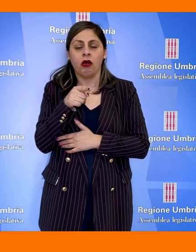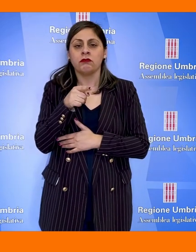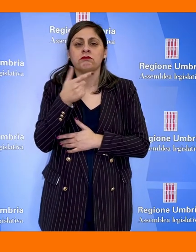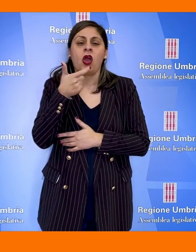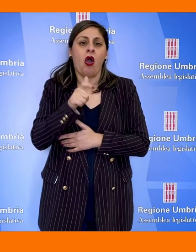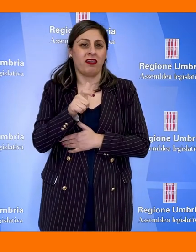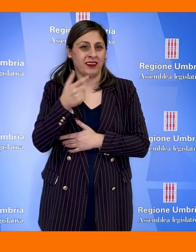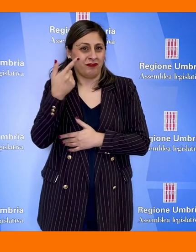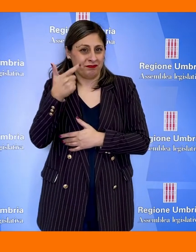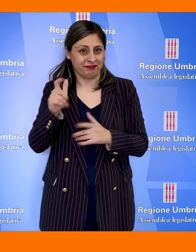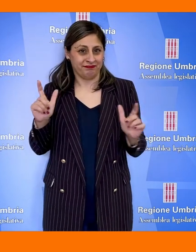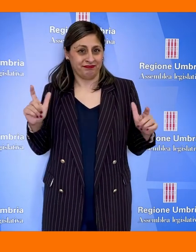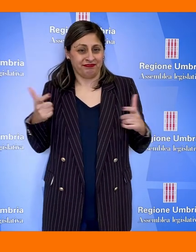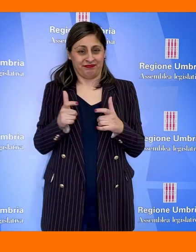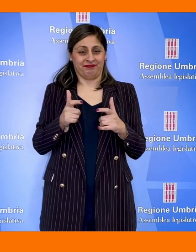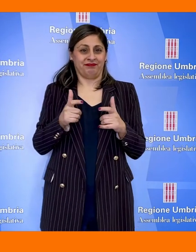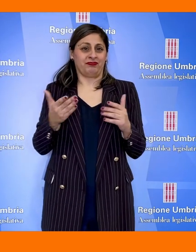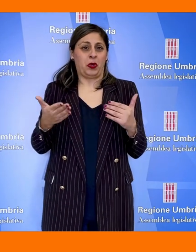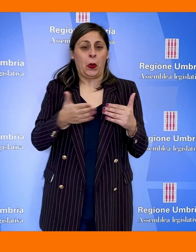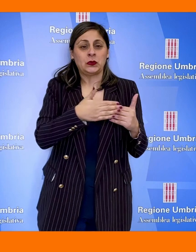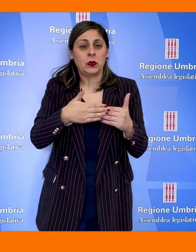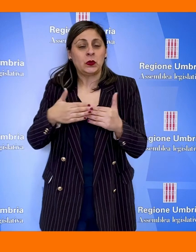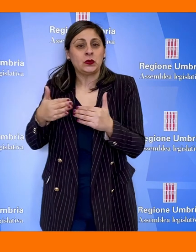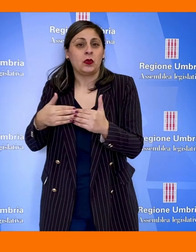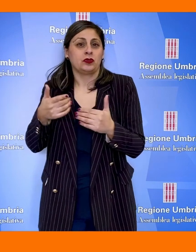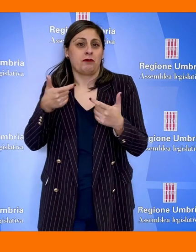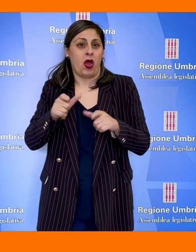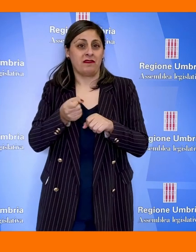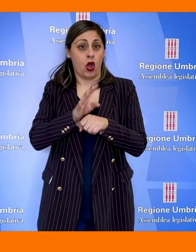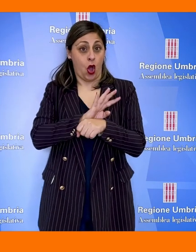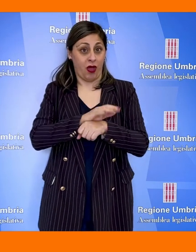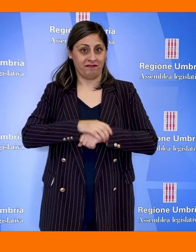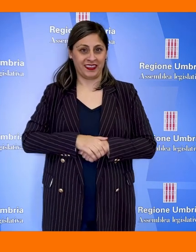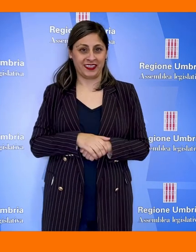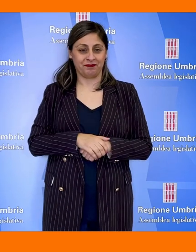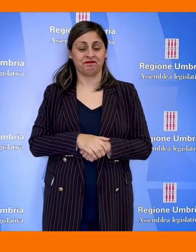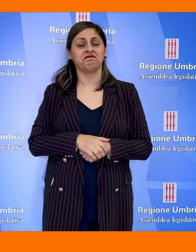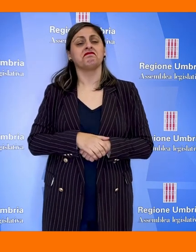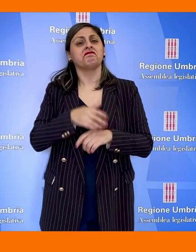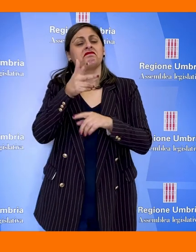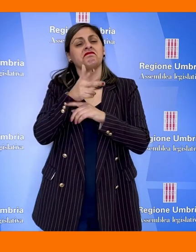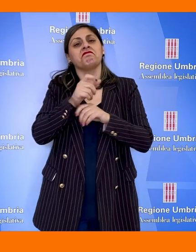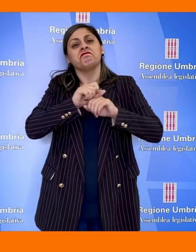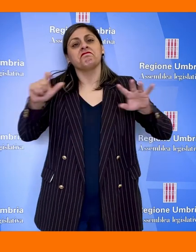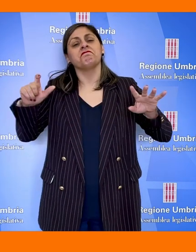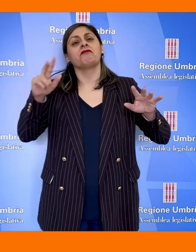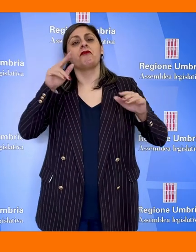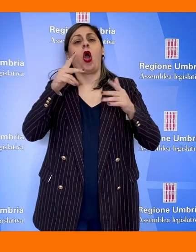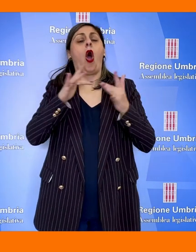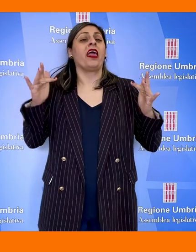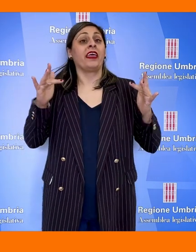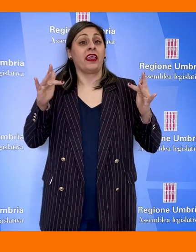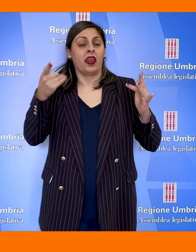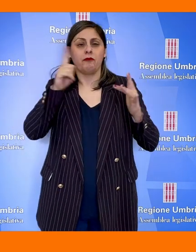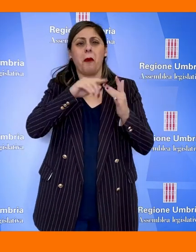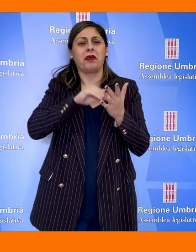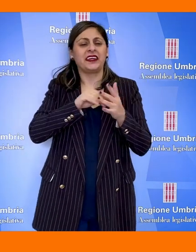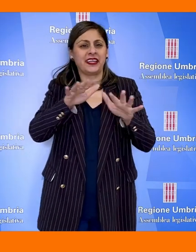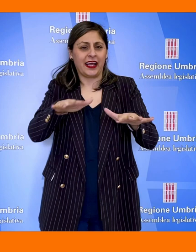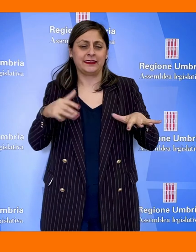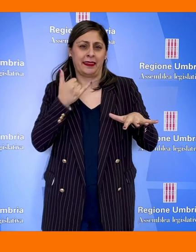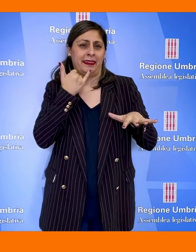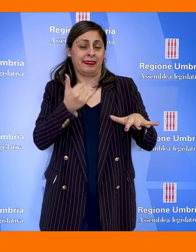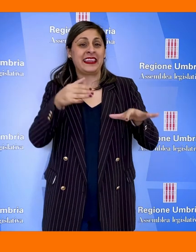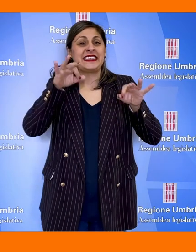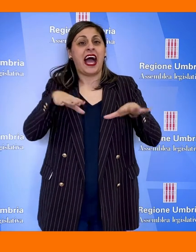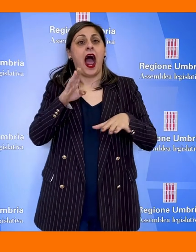ristorazione conseguente alle restrizioni legate all'emergenza Covid-19. In videoconferenza da Palazzo Cesaroni e in numero ristrettissimo